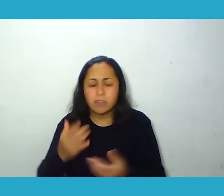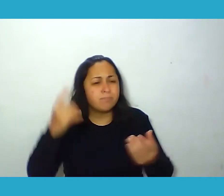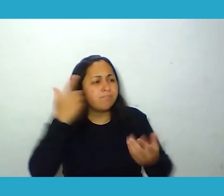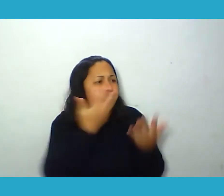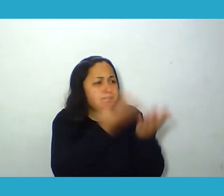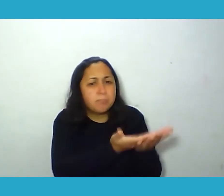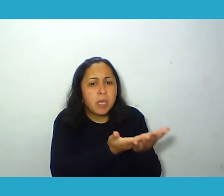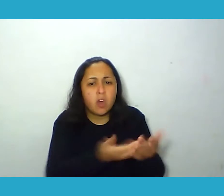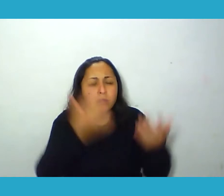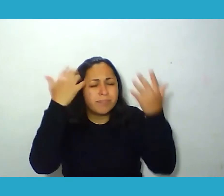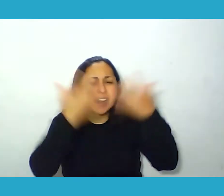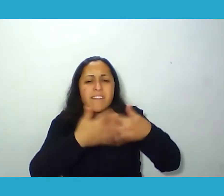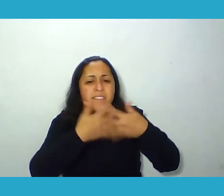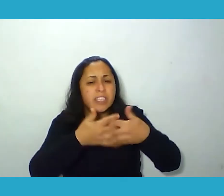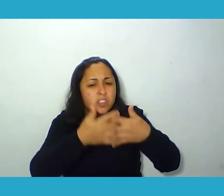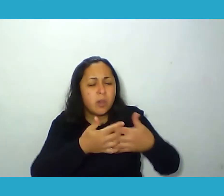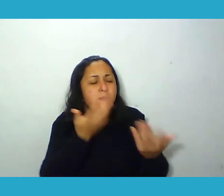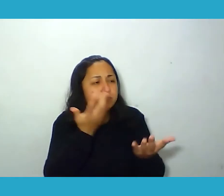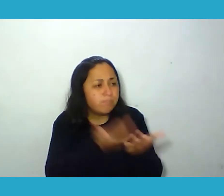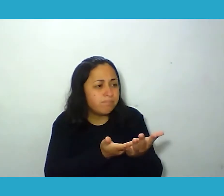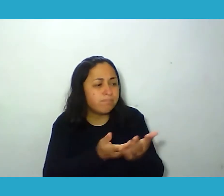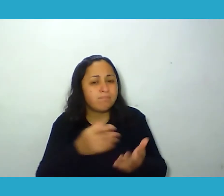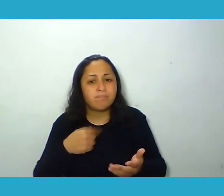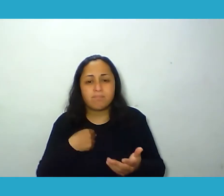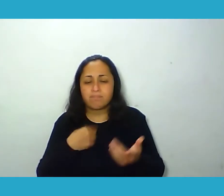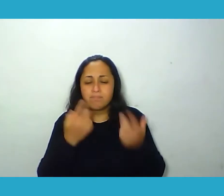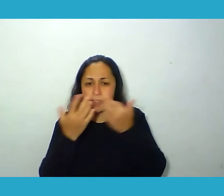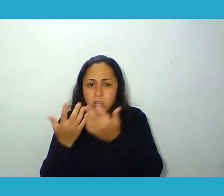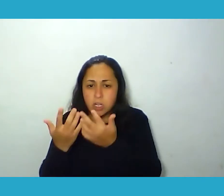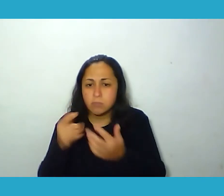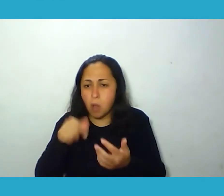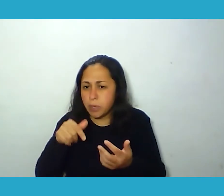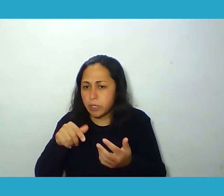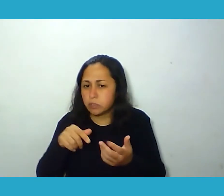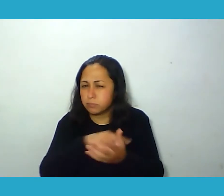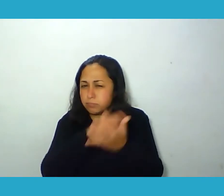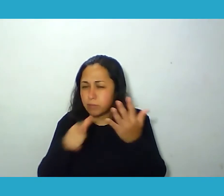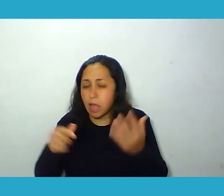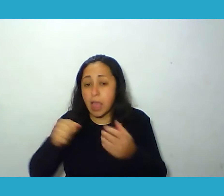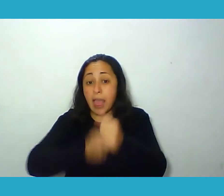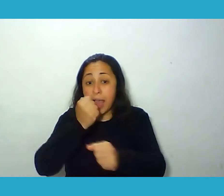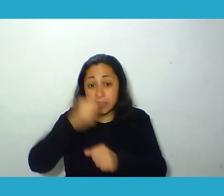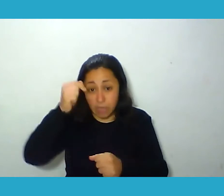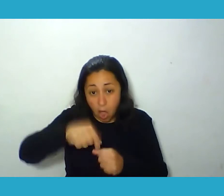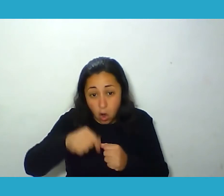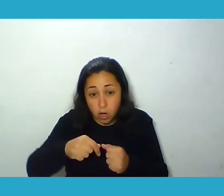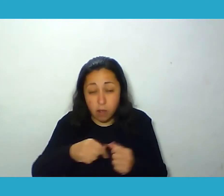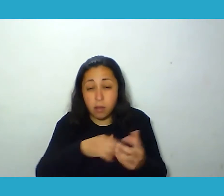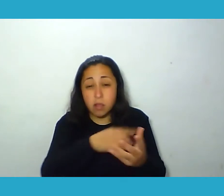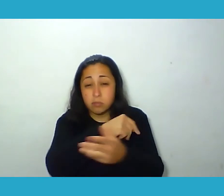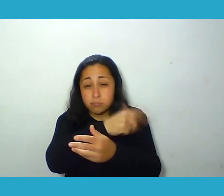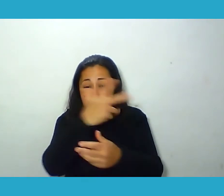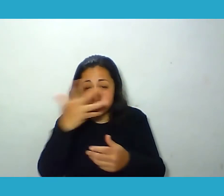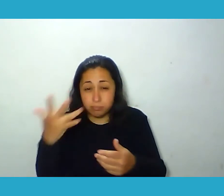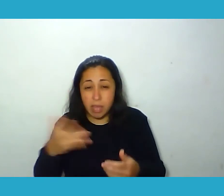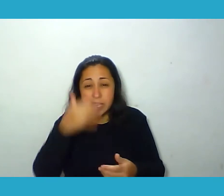común. Analiza que esta octava jornada se han expuesto que hasta esta octava jornada han expuesto